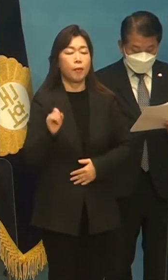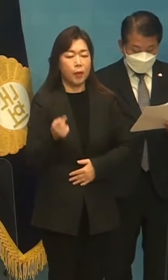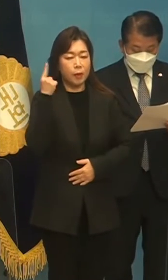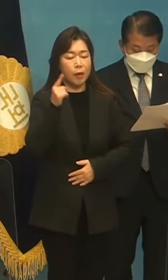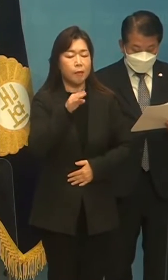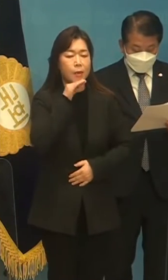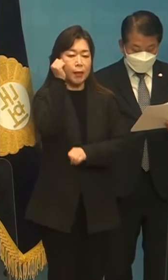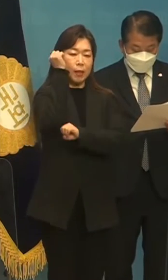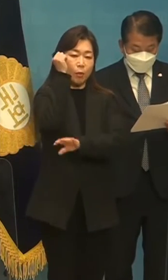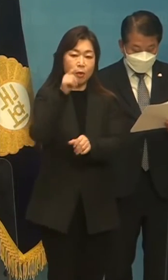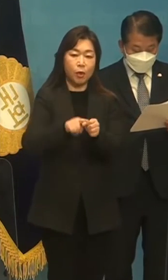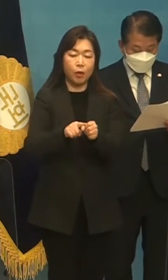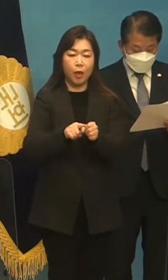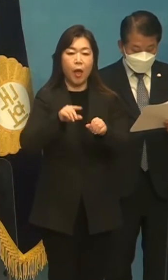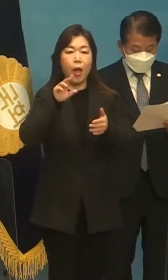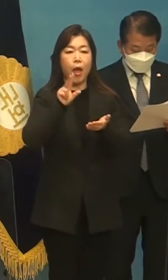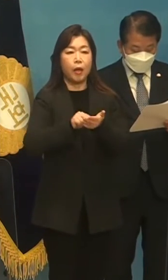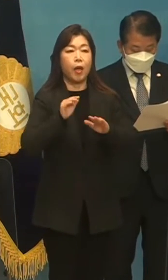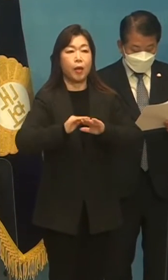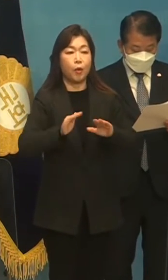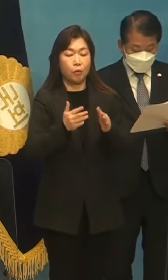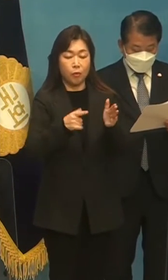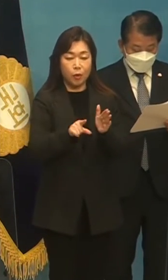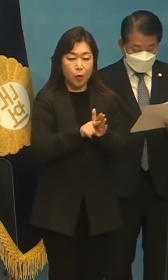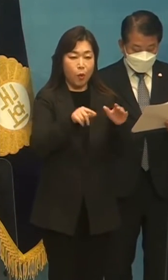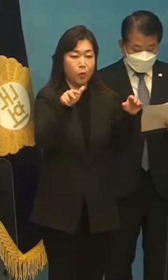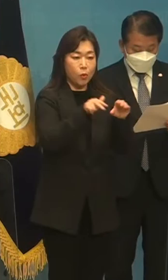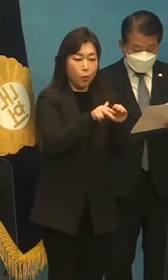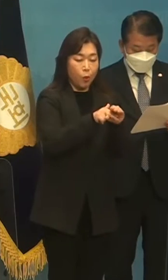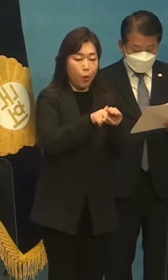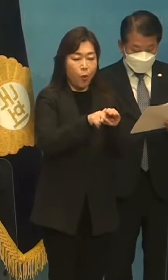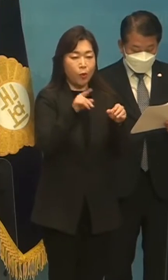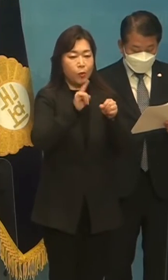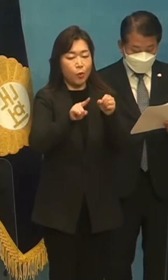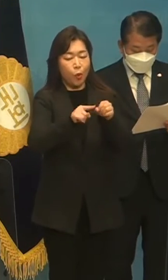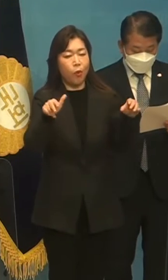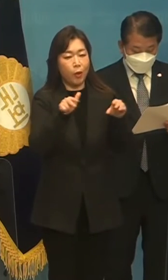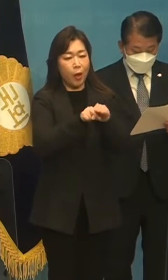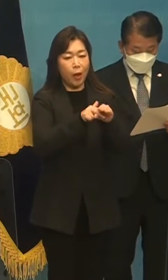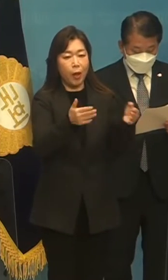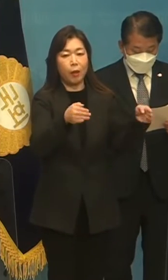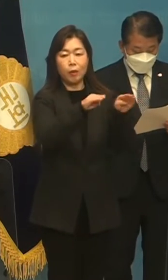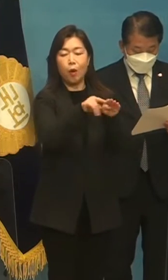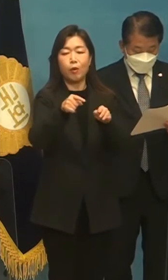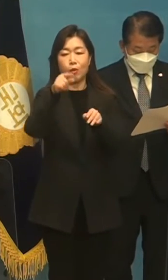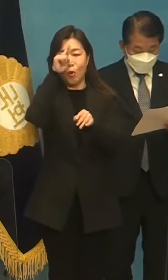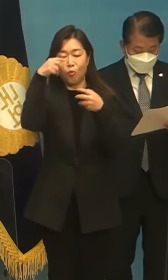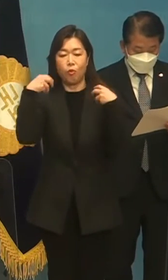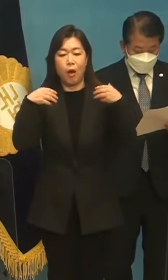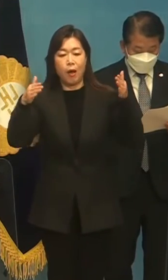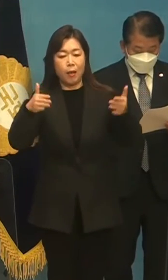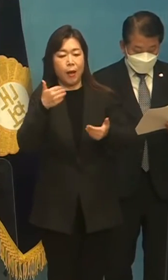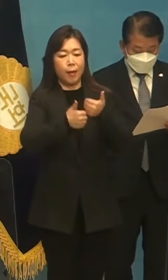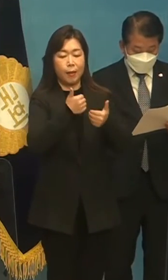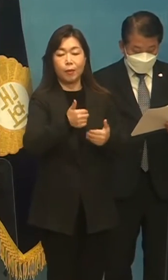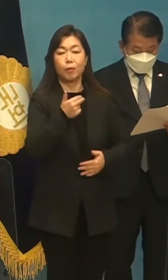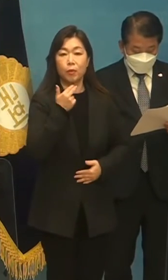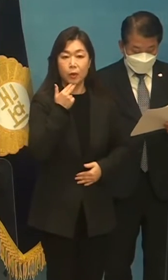정말 근본적인 방안을 찾아서 종교계와 정부가 어떤 정부가 됐더라도 간에 더 이상 갈등이